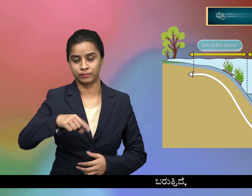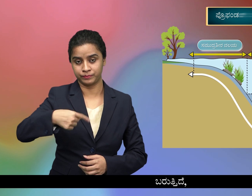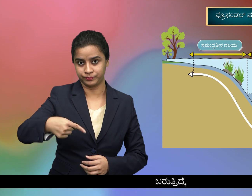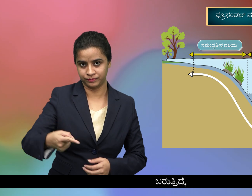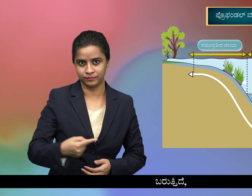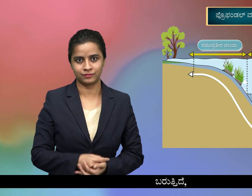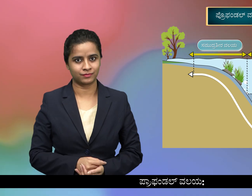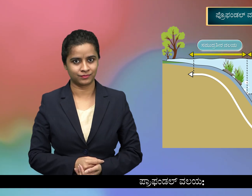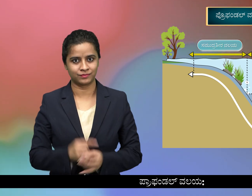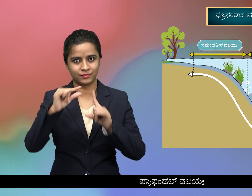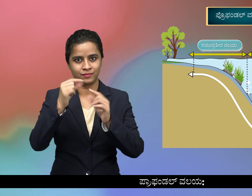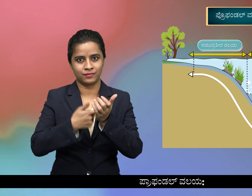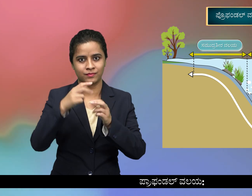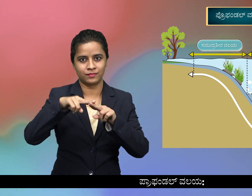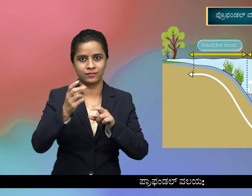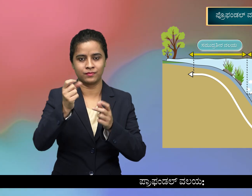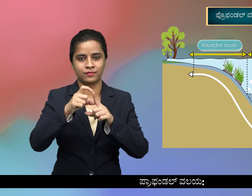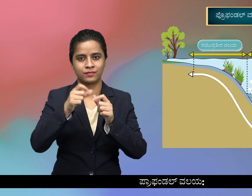ಮುಂದೆ ಬರುತ್ತದೆ ಫ್ರಾಫಂಡಲ್ ವಲಯ.